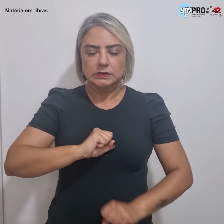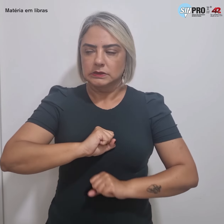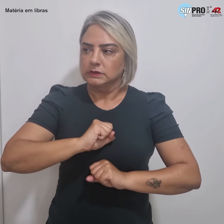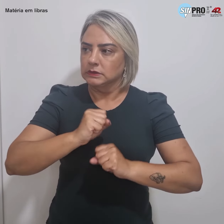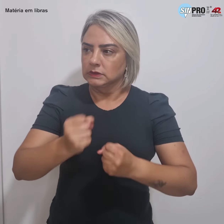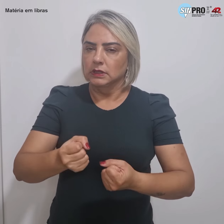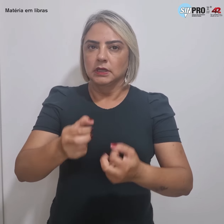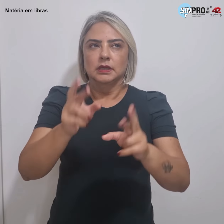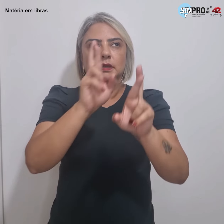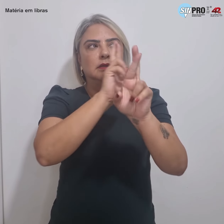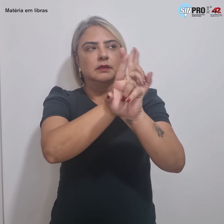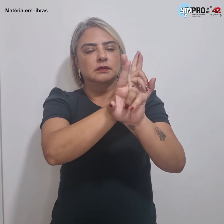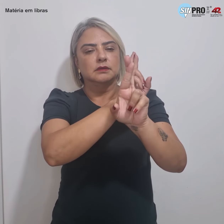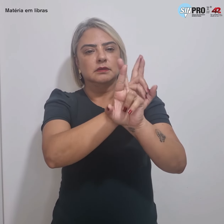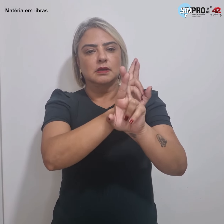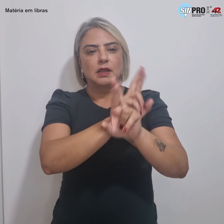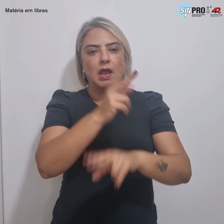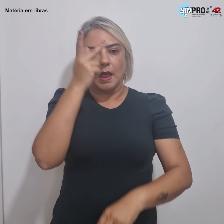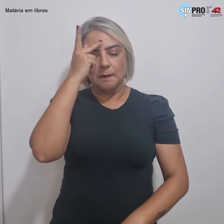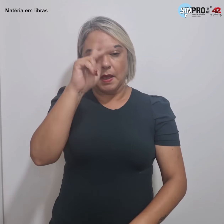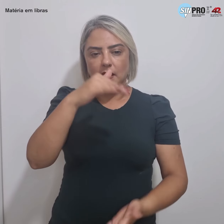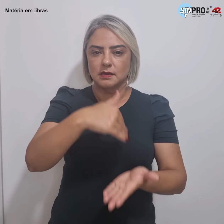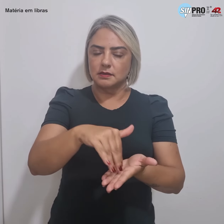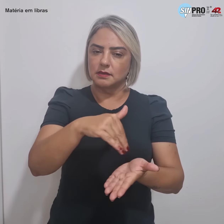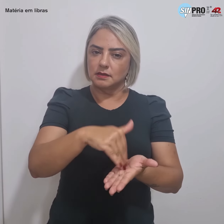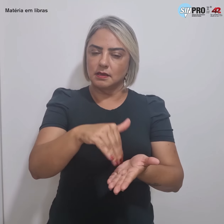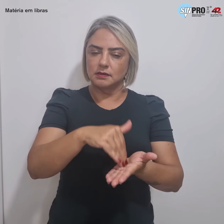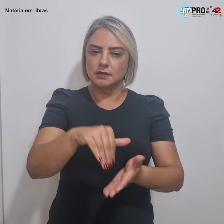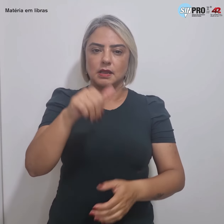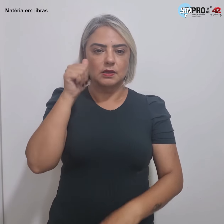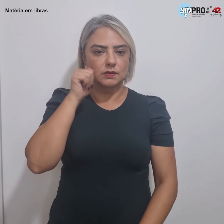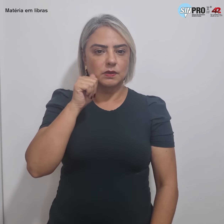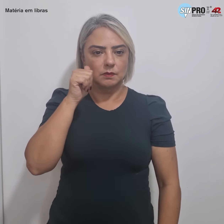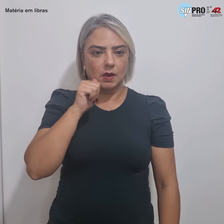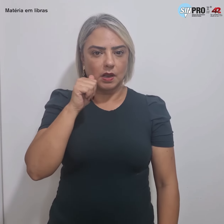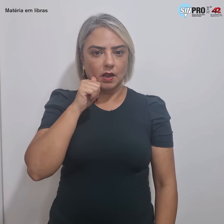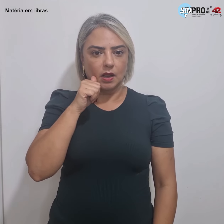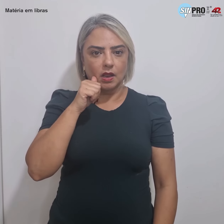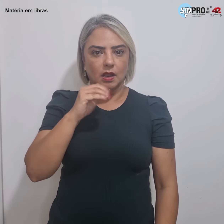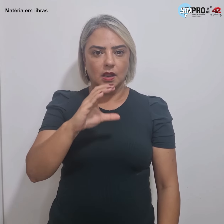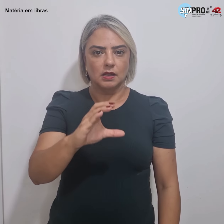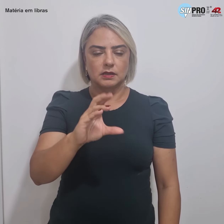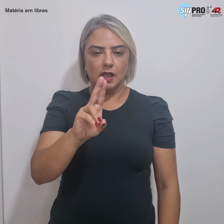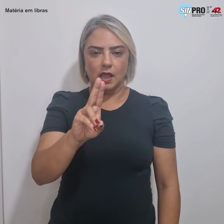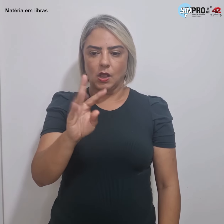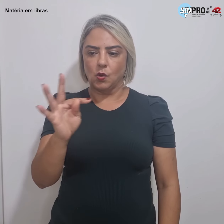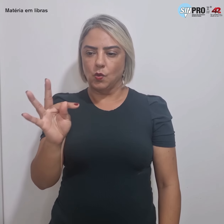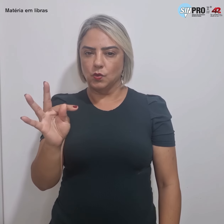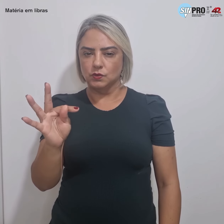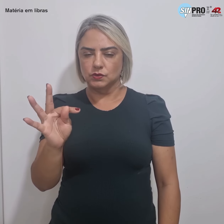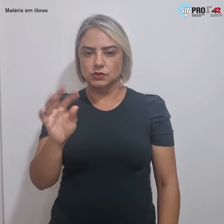esperança. Para a Secretaria de Mulheres da Central Única dos Trabalhadores do DF,